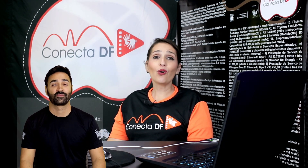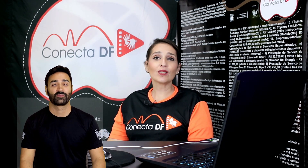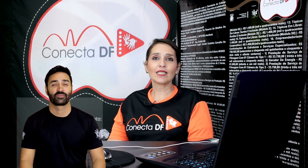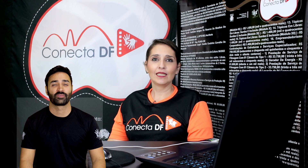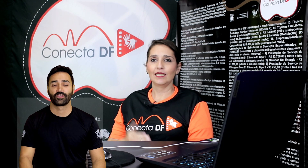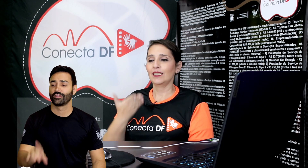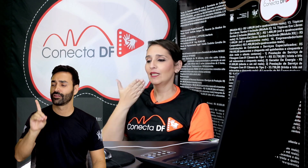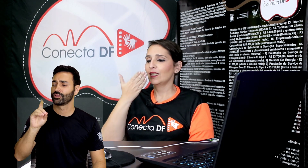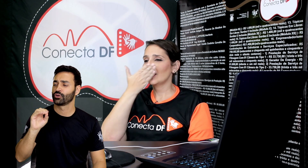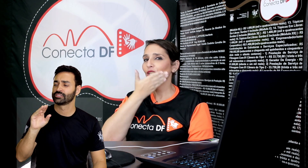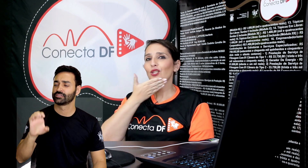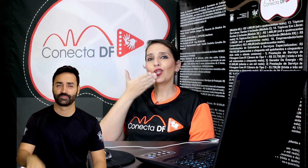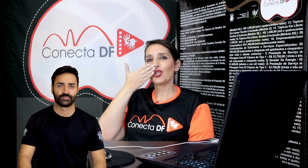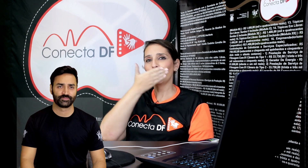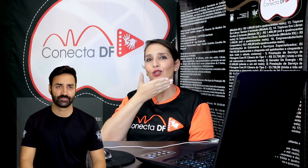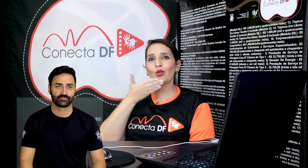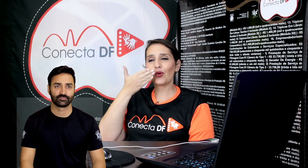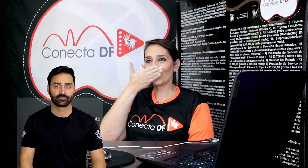Doce.